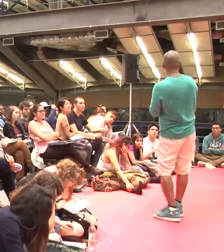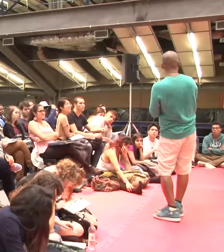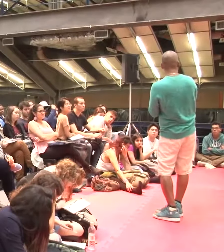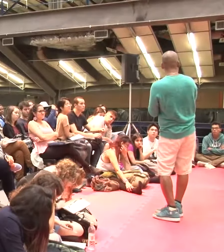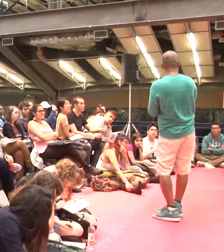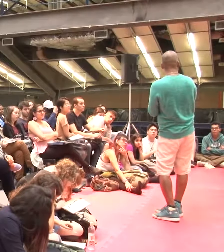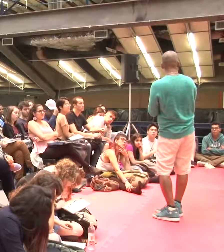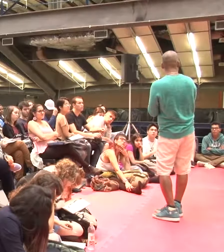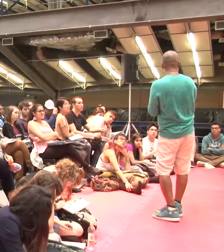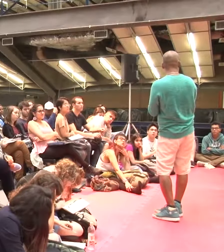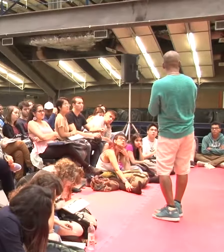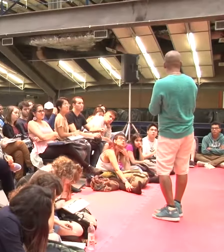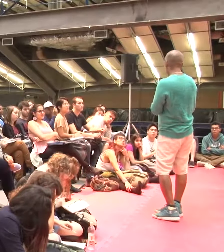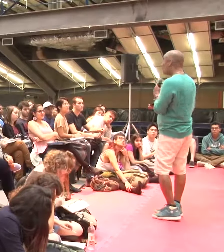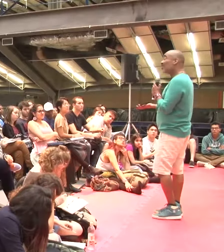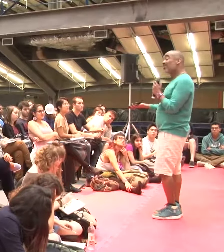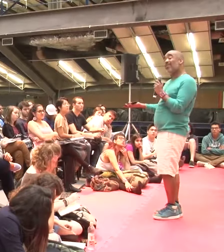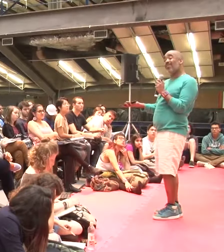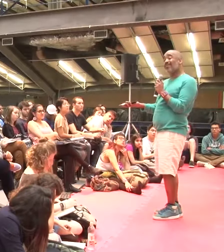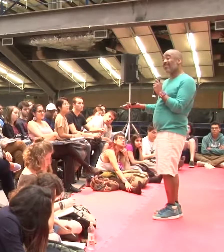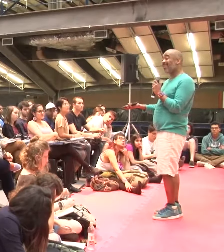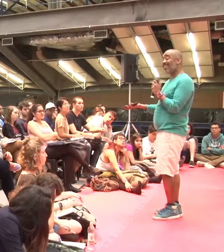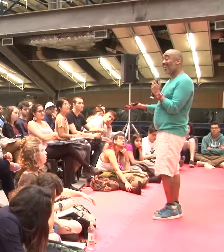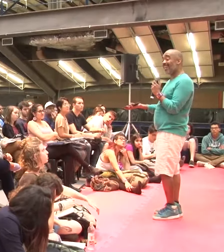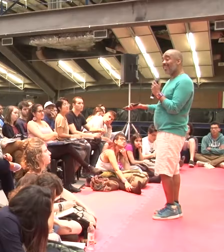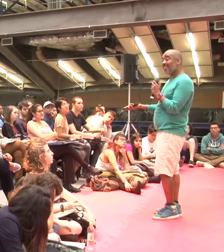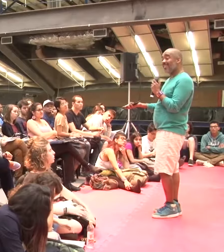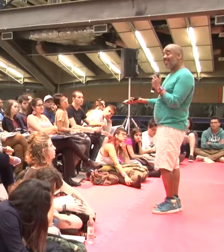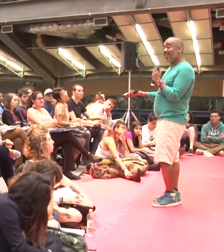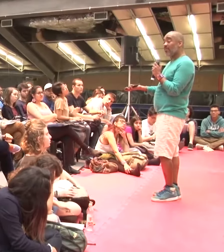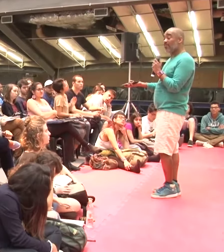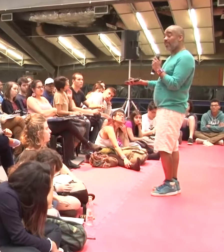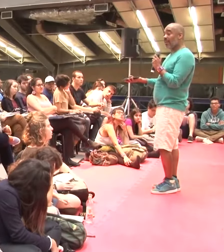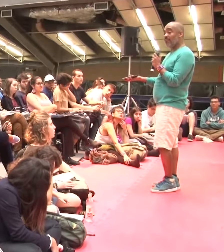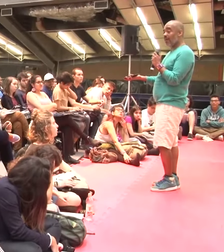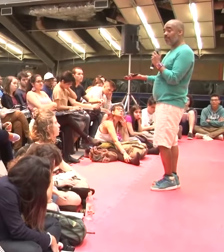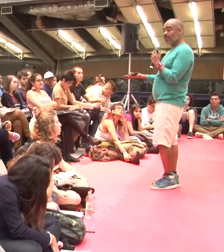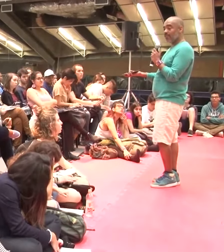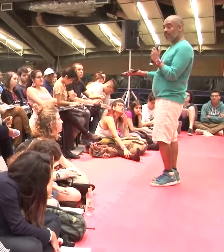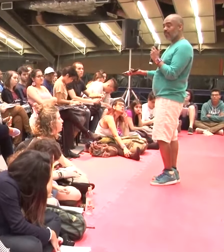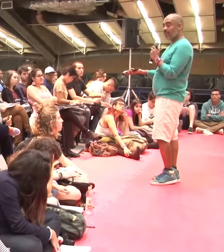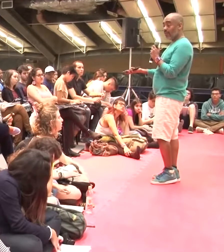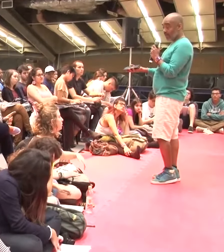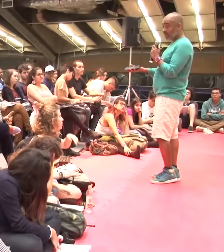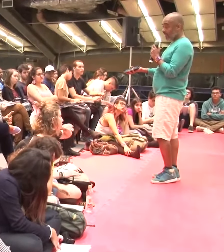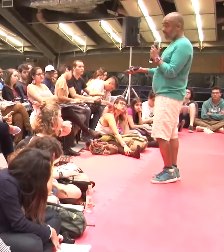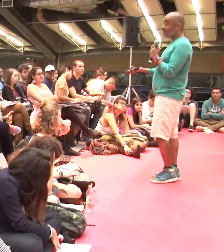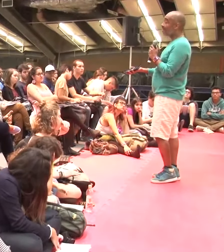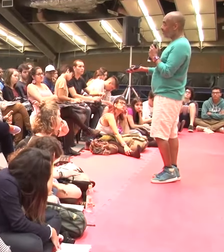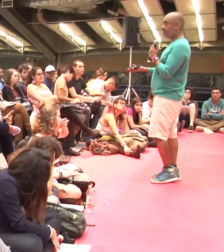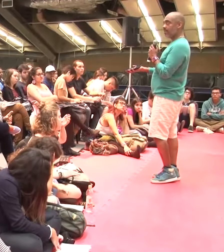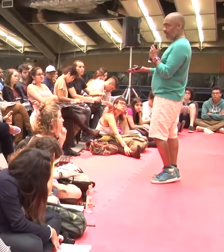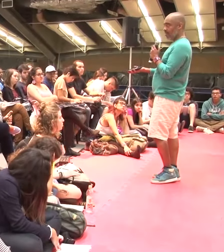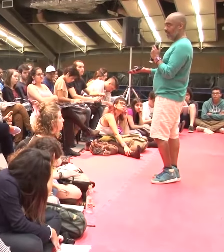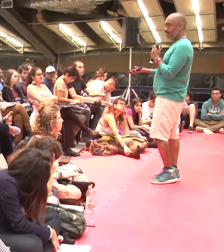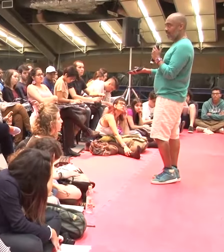é quase no Rio de Janeiro e morre de calor, gente, quando eu chego no Rio, vocês não têm ideia. Eu tomo 30 litros de água por dia. Já que eu sou carioca de